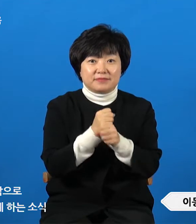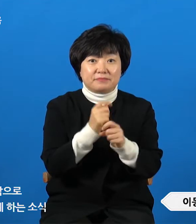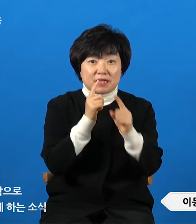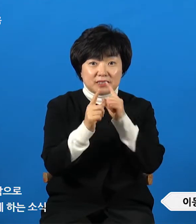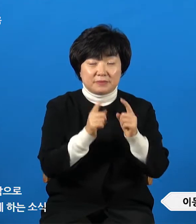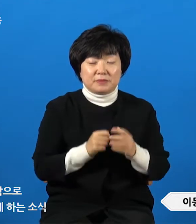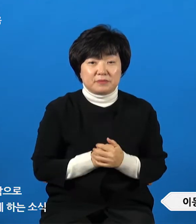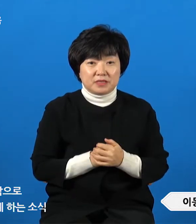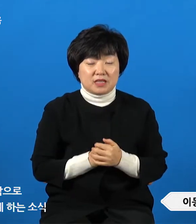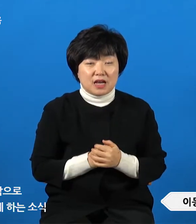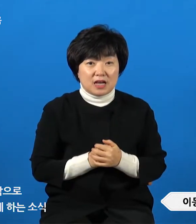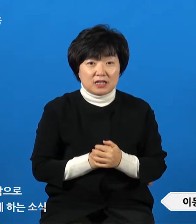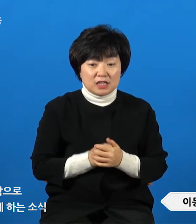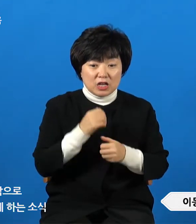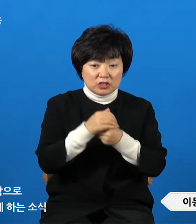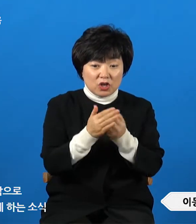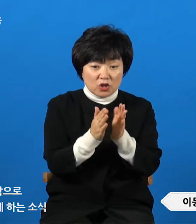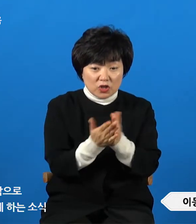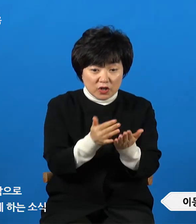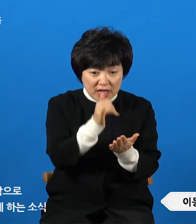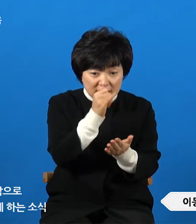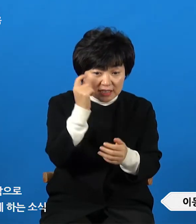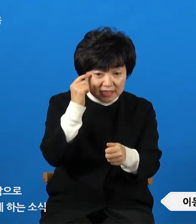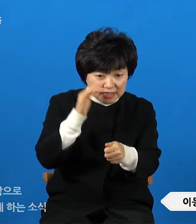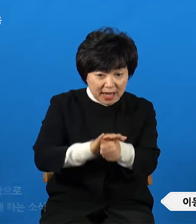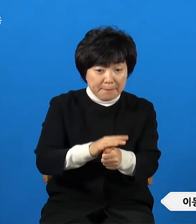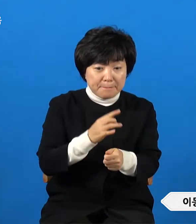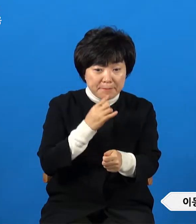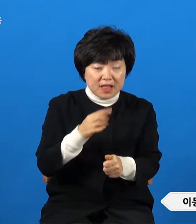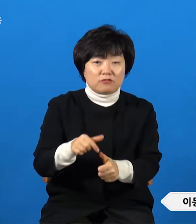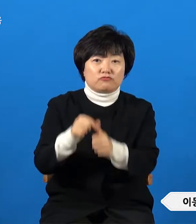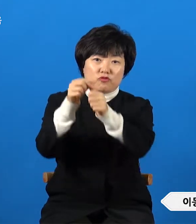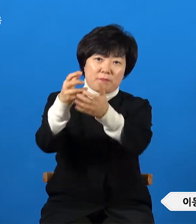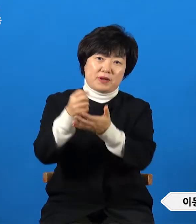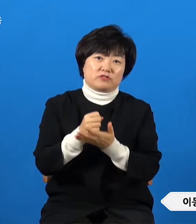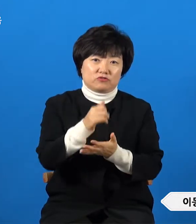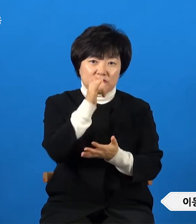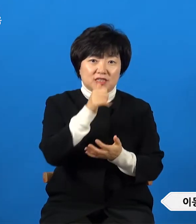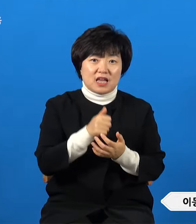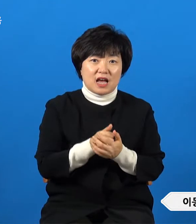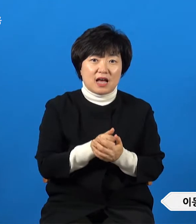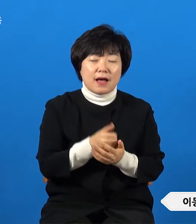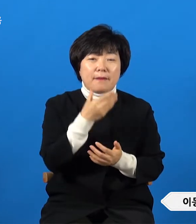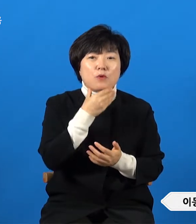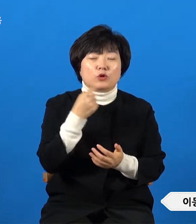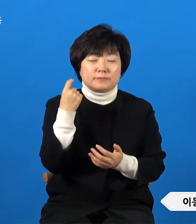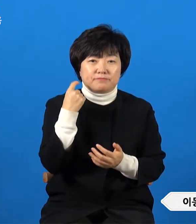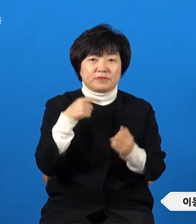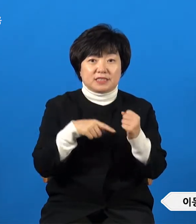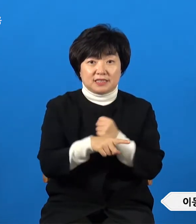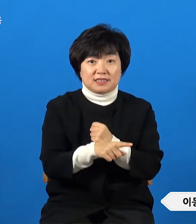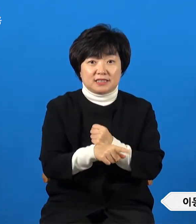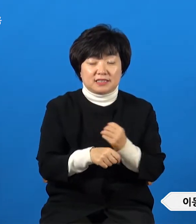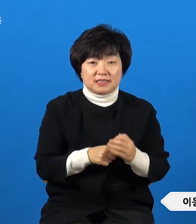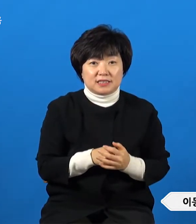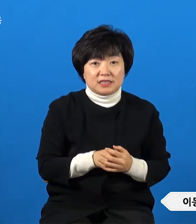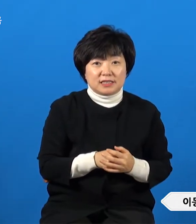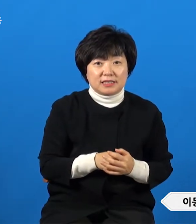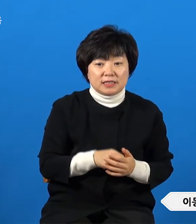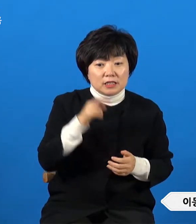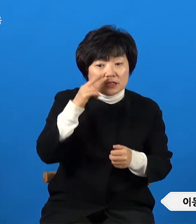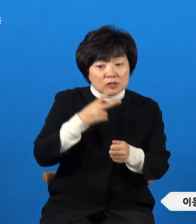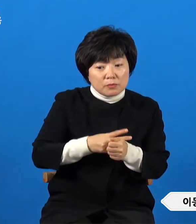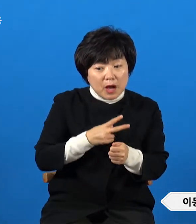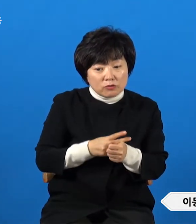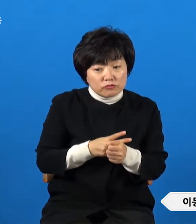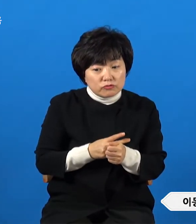성경의 지혜로만 우리가 구원을 받을 수 있다, 그것이 복음이다. 그런데 바울의 복음에 대한 정의는